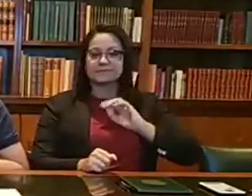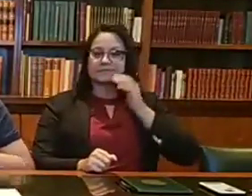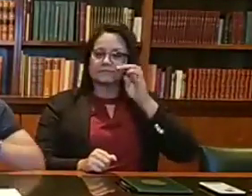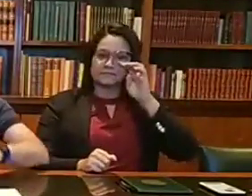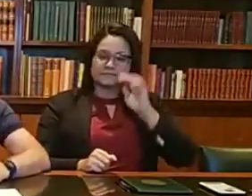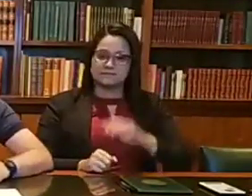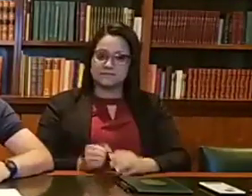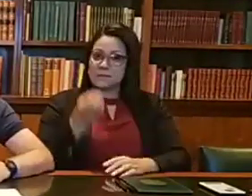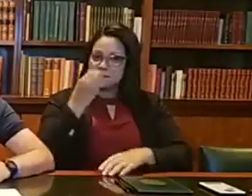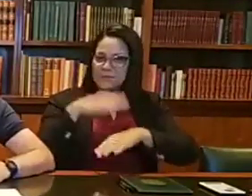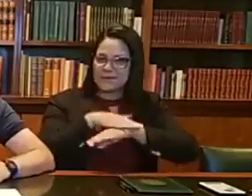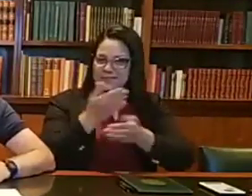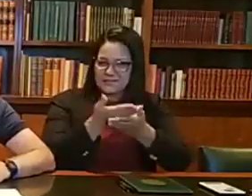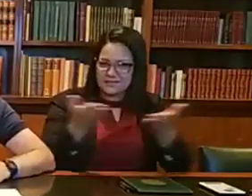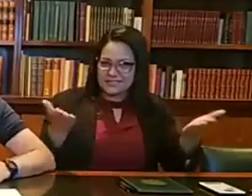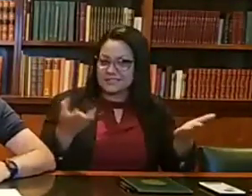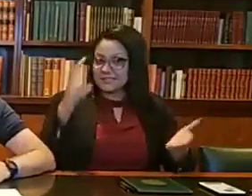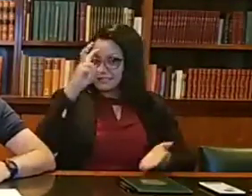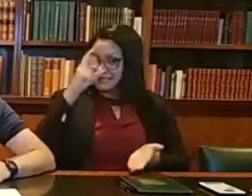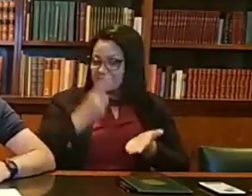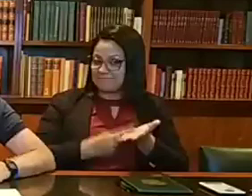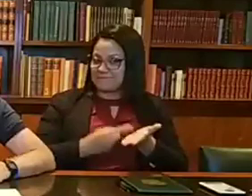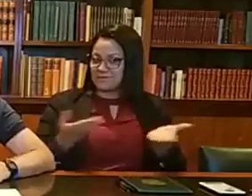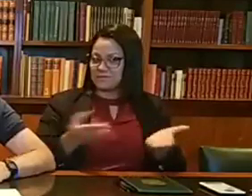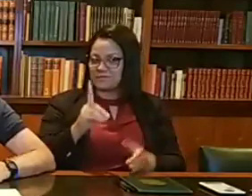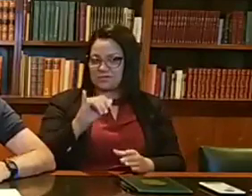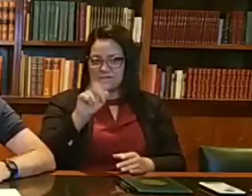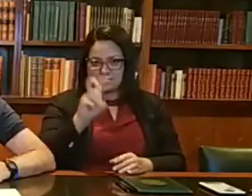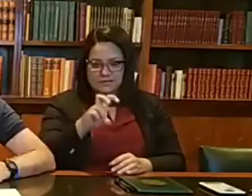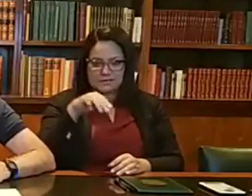Boa noite, pessoal. Quinta-feira,